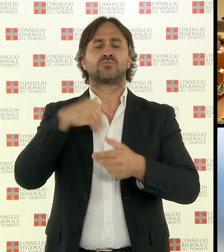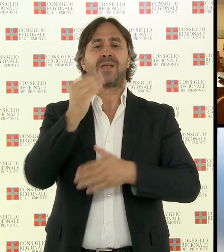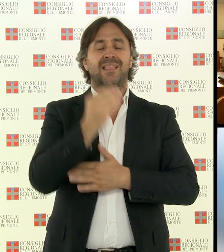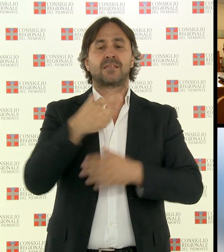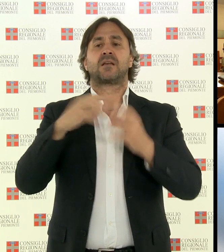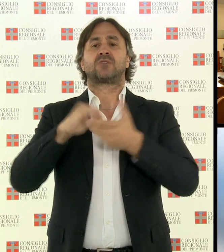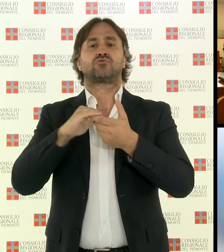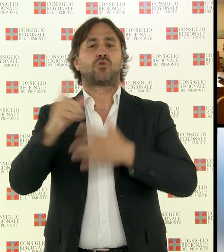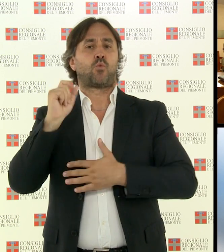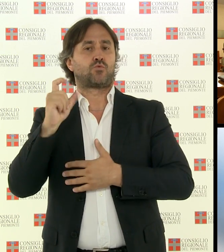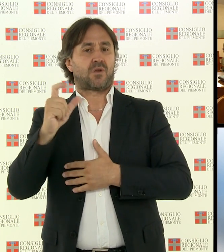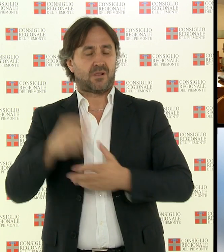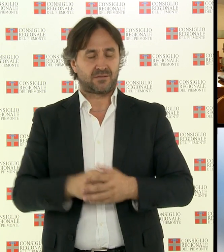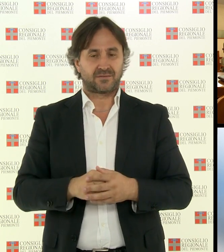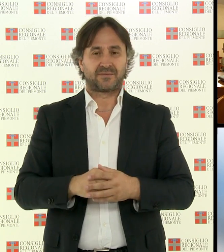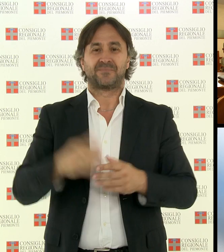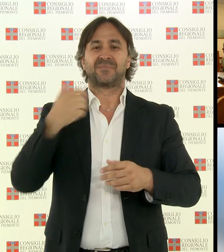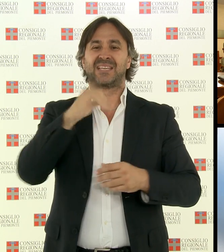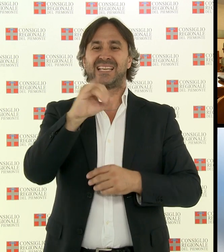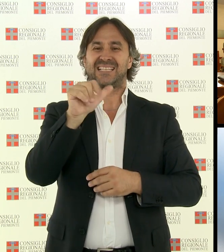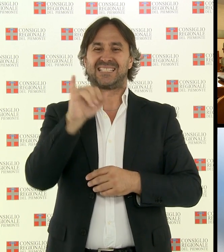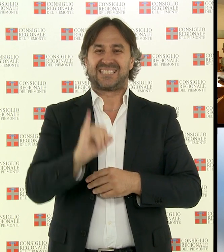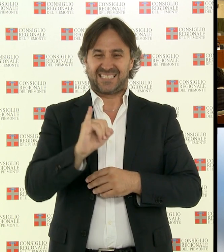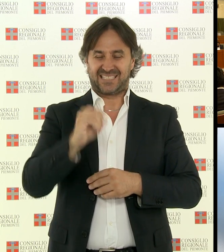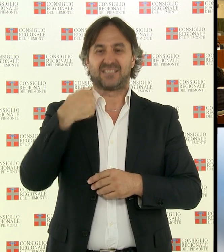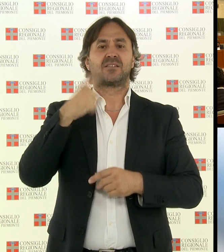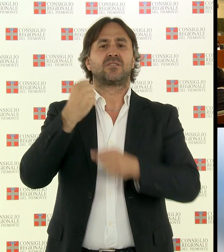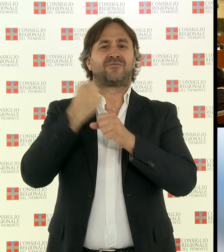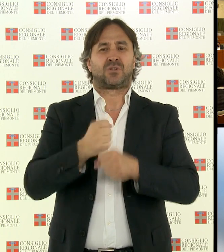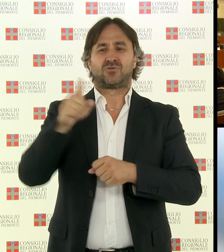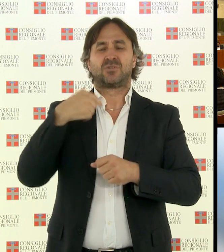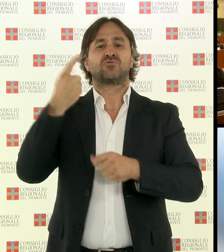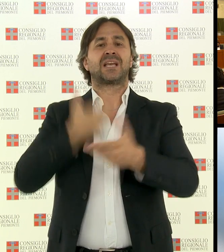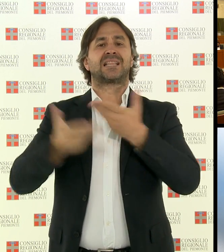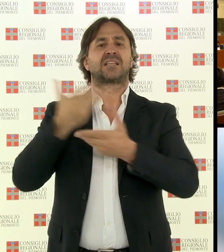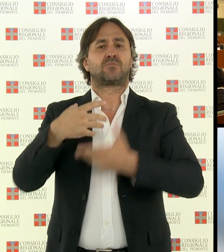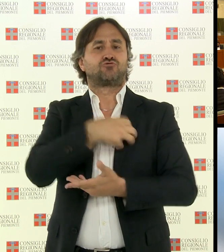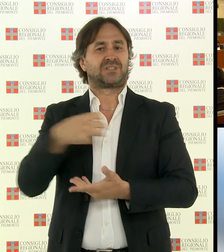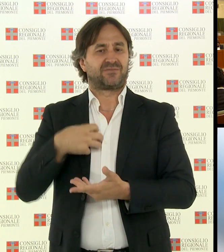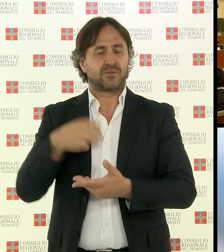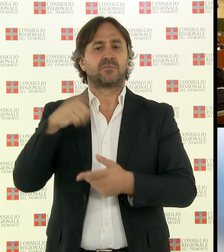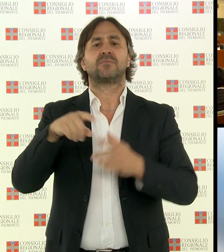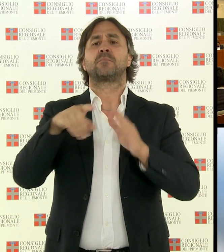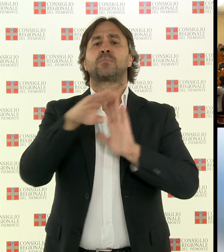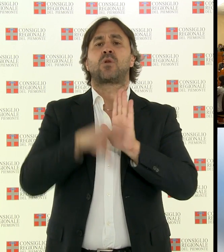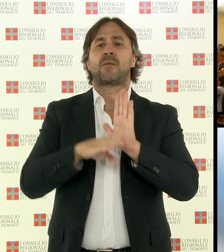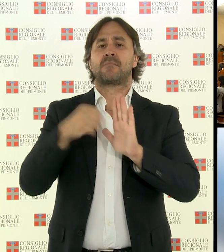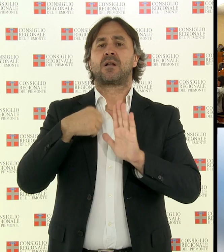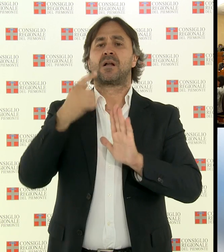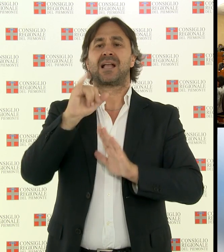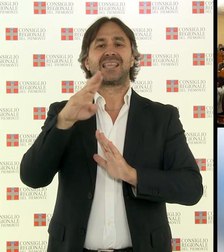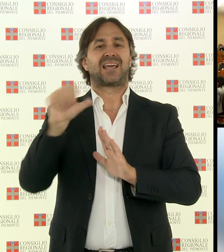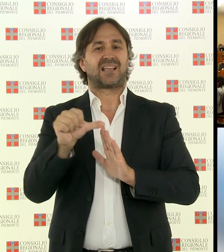culturali. Il nuovo statuto della Fondazione ISI, Istituto per l'Interscambio Scientifico, e il programma di attività 2016